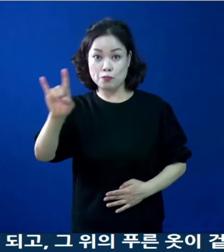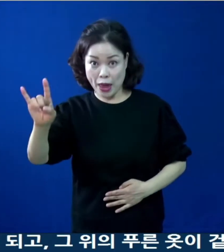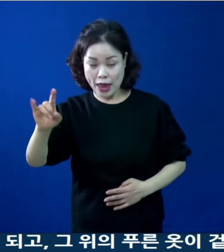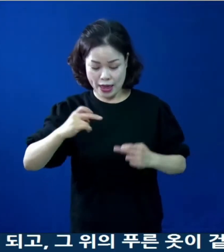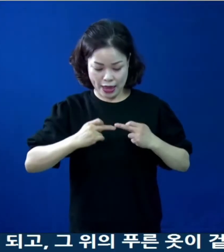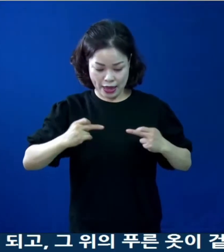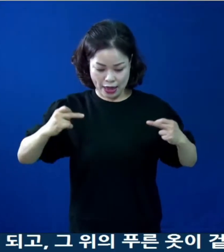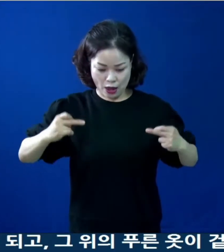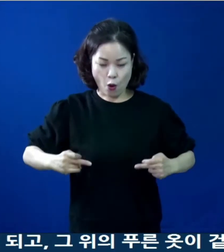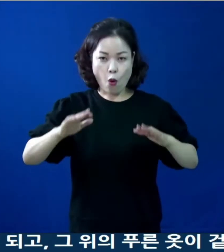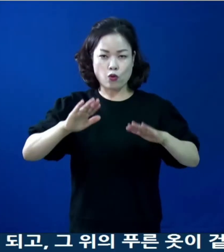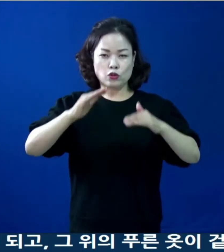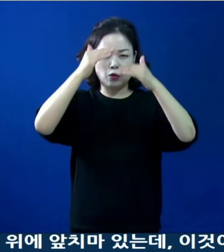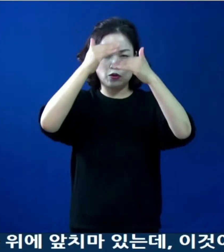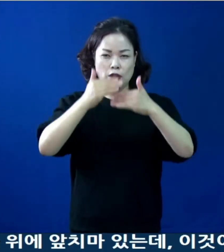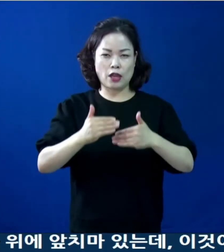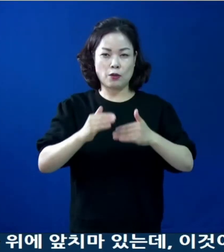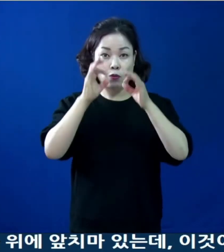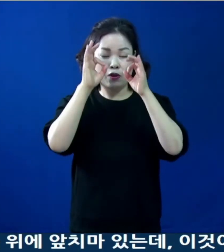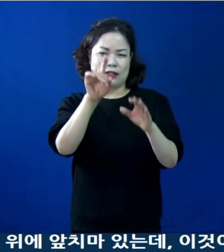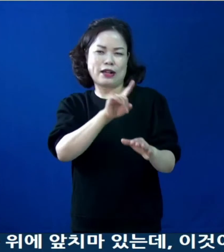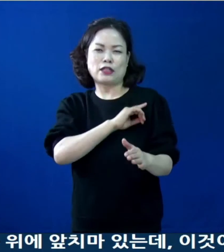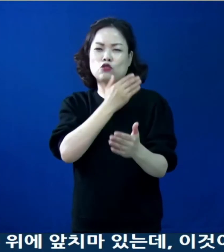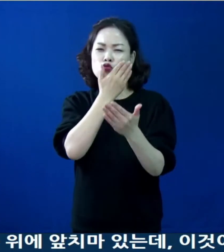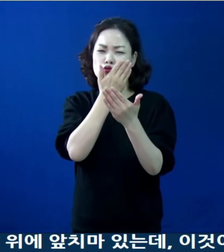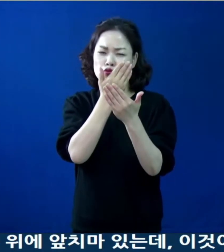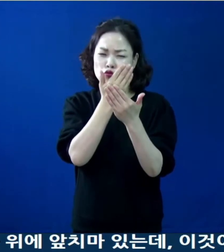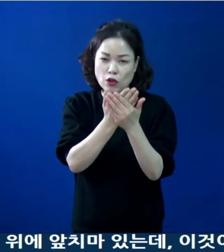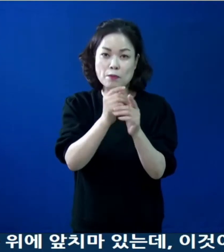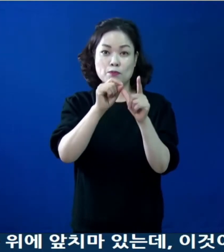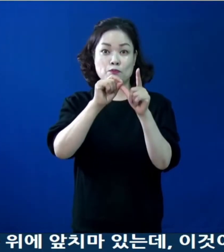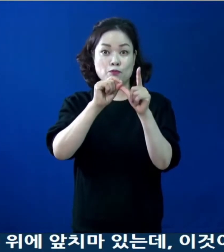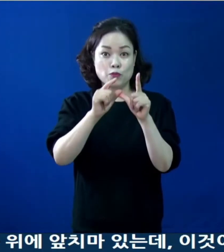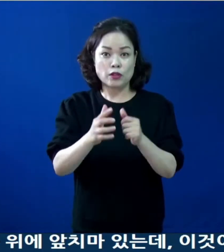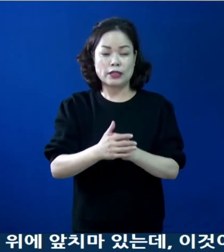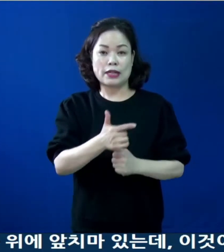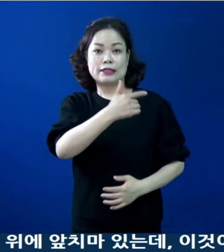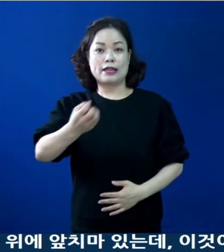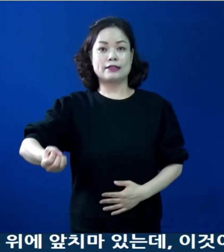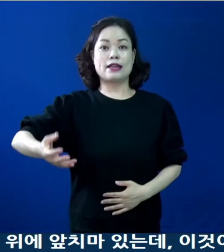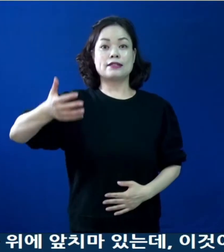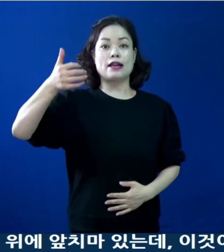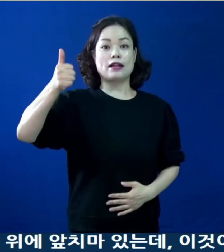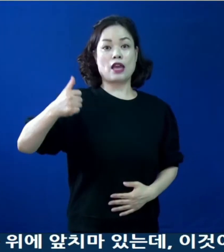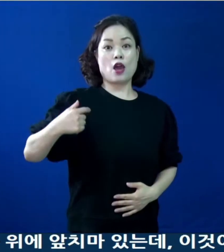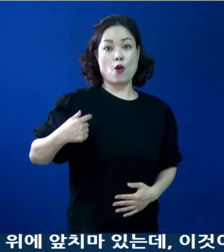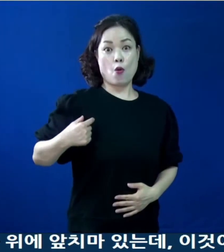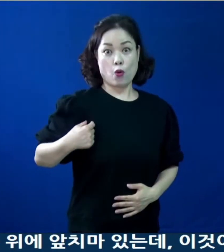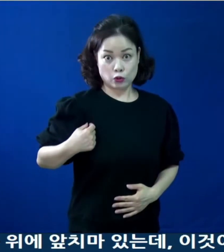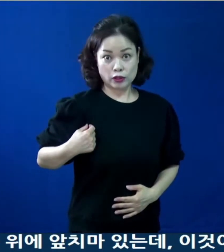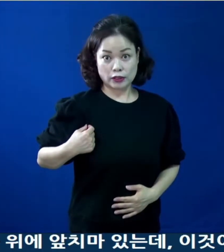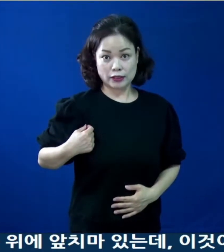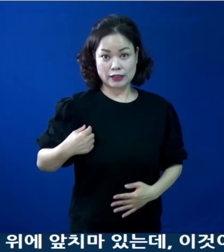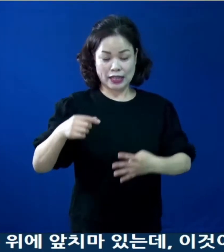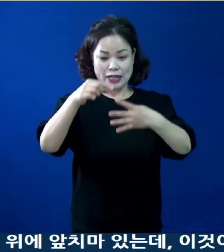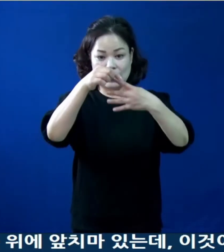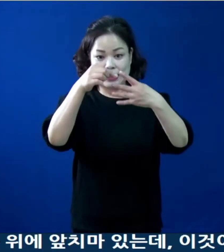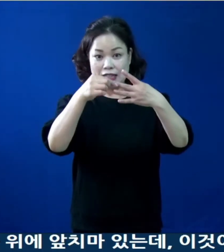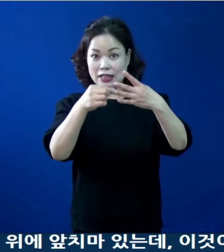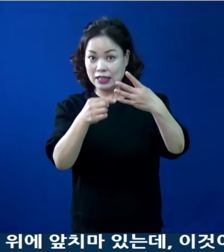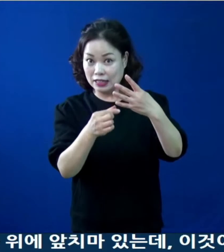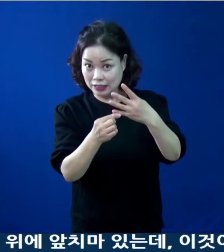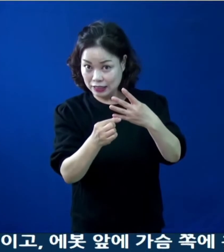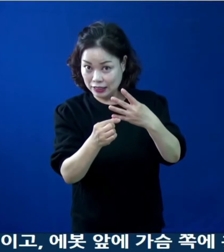저와 여러분이 살펴봐야 될 가장 중요한 부분입니다. 대제사장의 옷은 이렇게 네 부분으로 되어